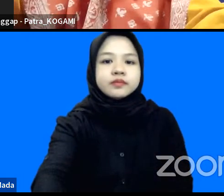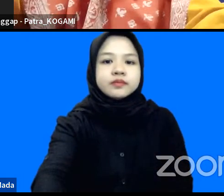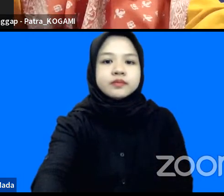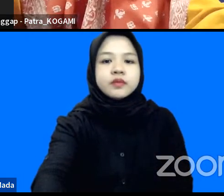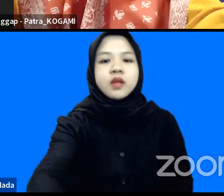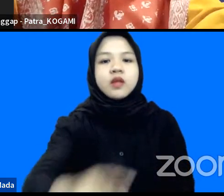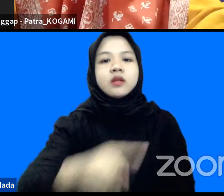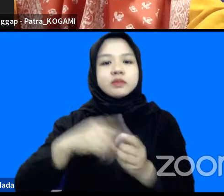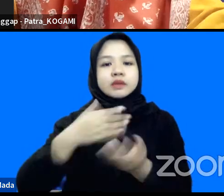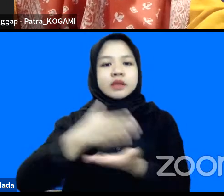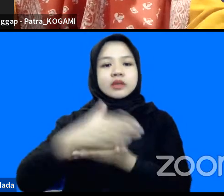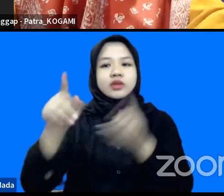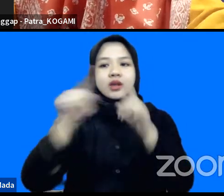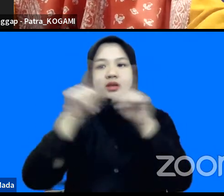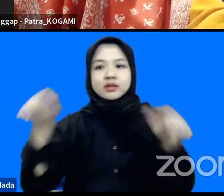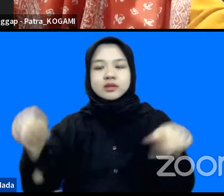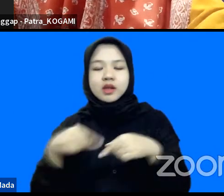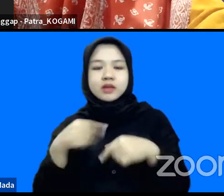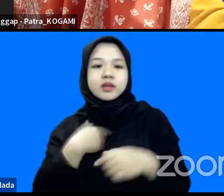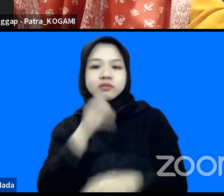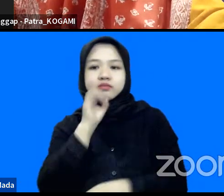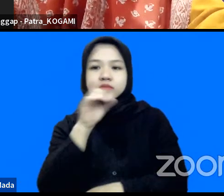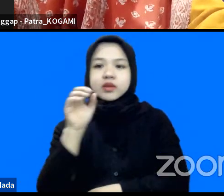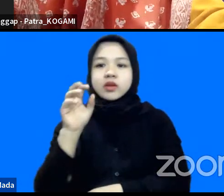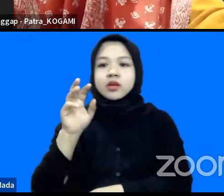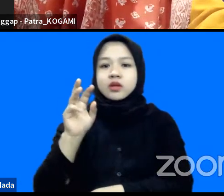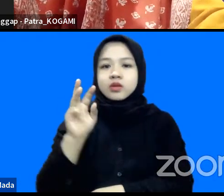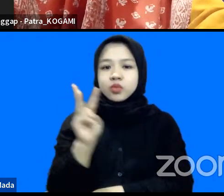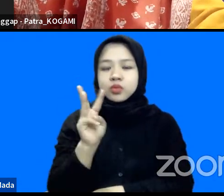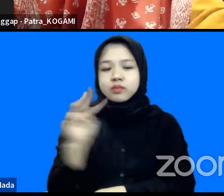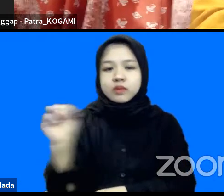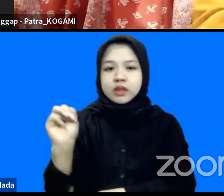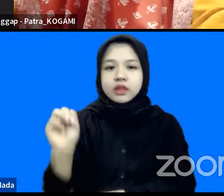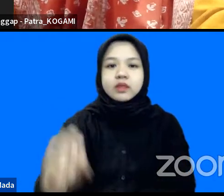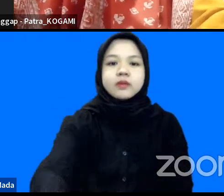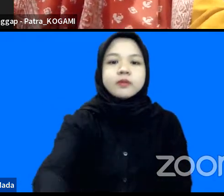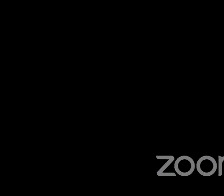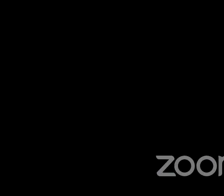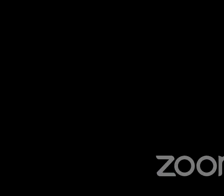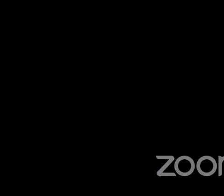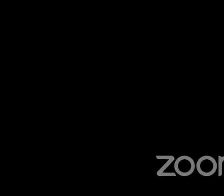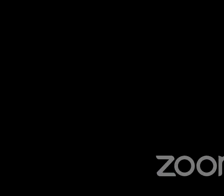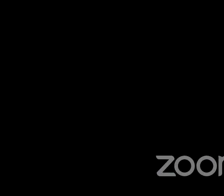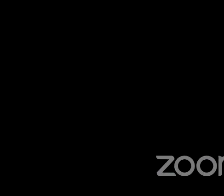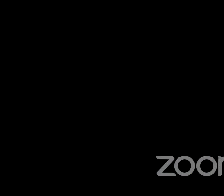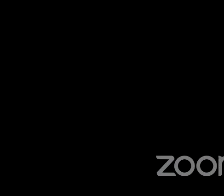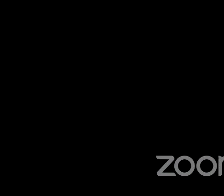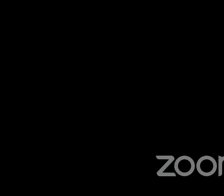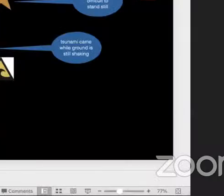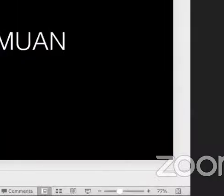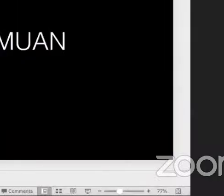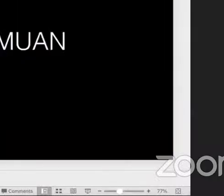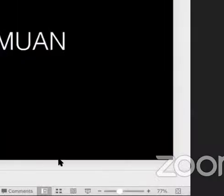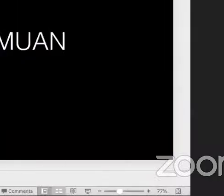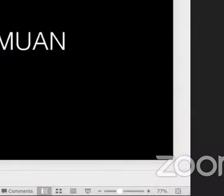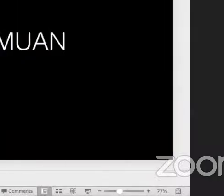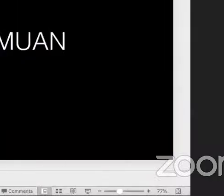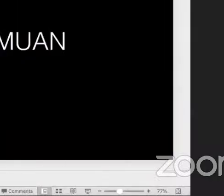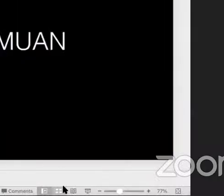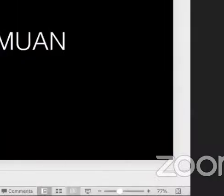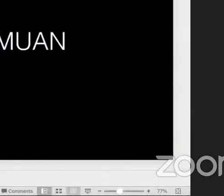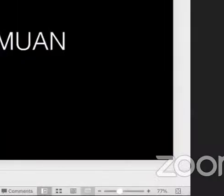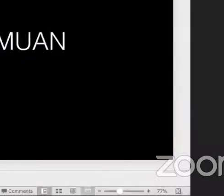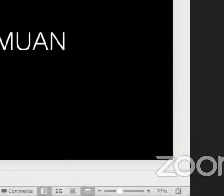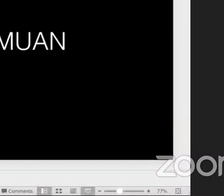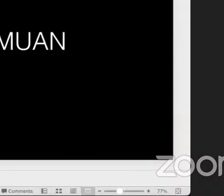saya coba selesaikan dalam menit ya maaf sebentar ini salah satu yang bagi saya sangat menarik kajian di Palu